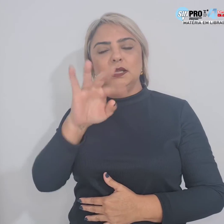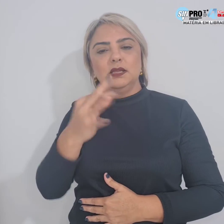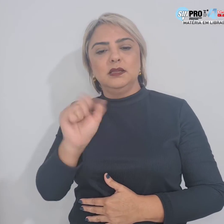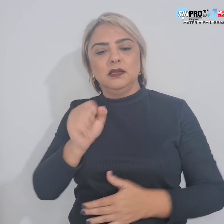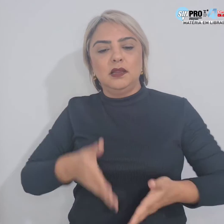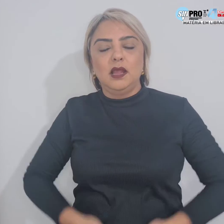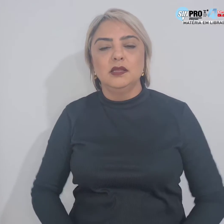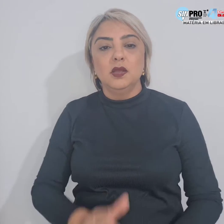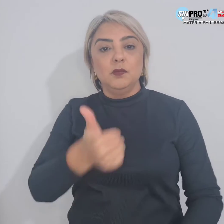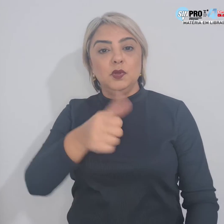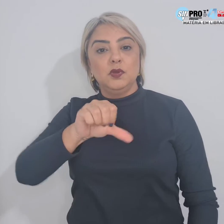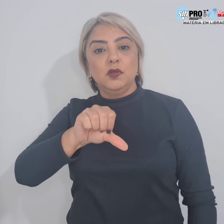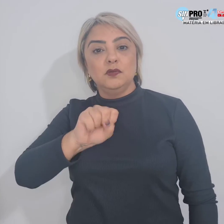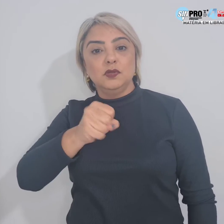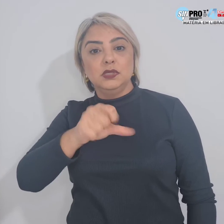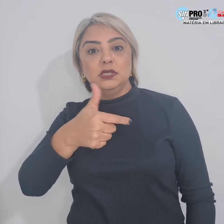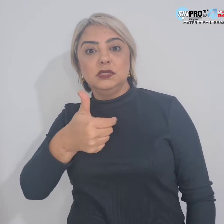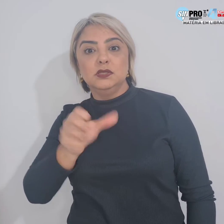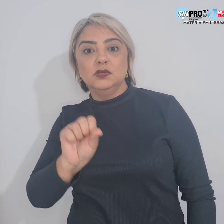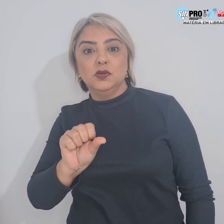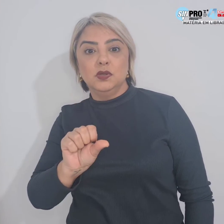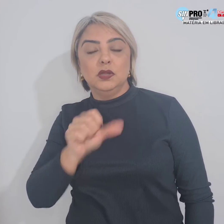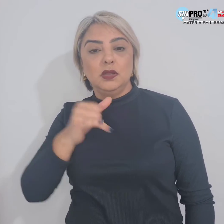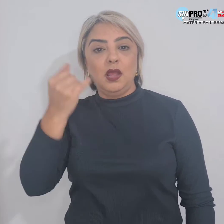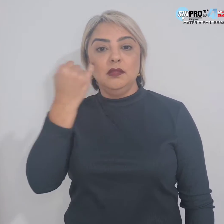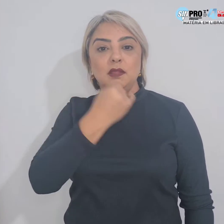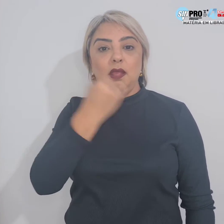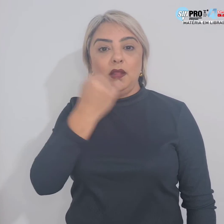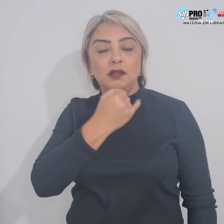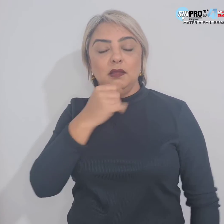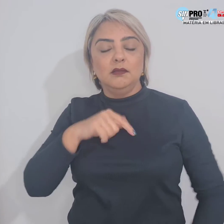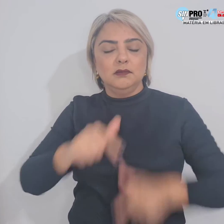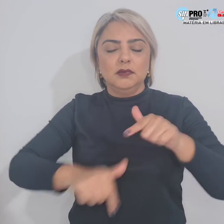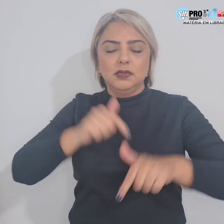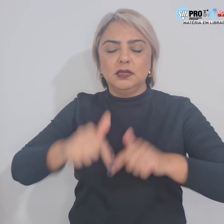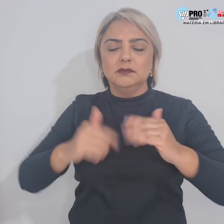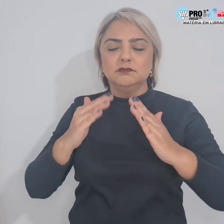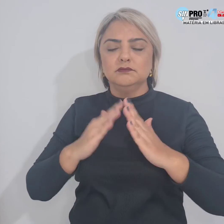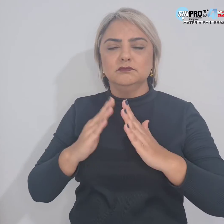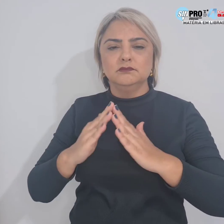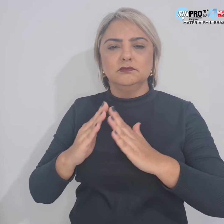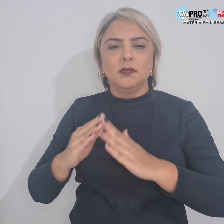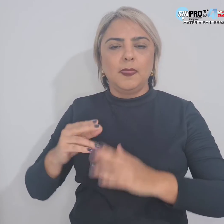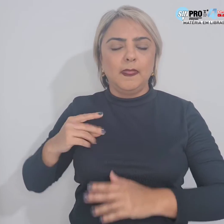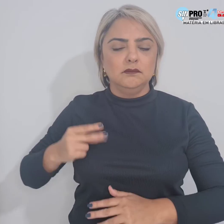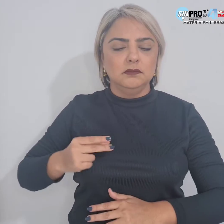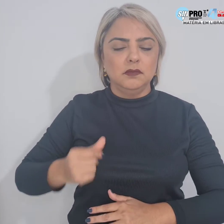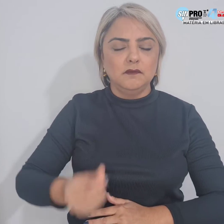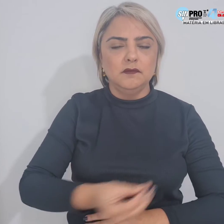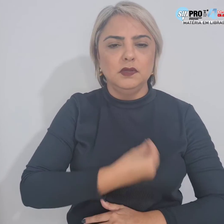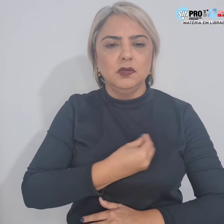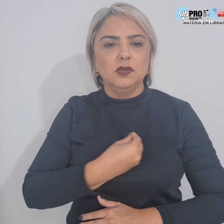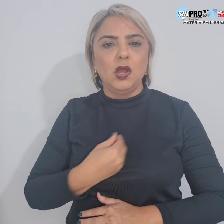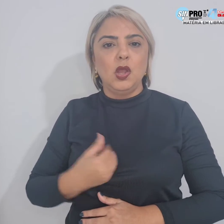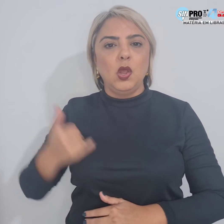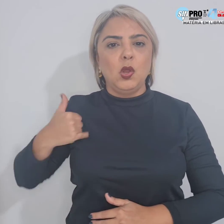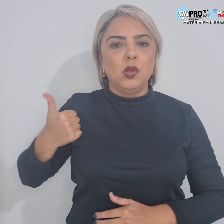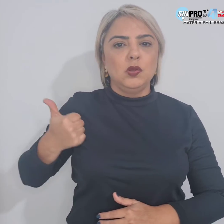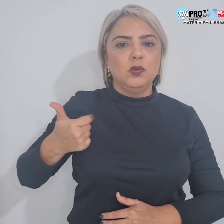em 1218 em Lucca, Itália, e trabalhou como doméstica a vida toda, desde os 12